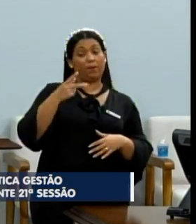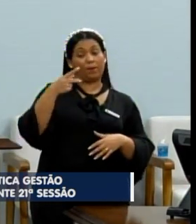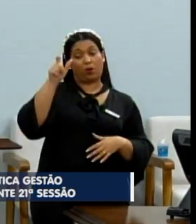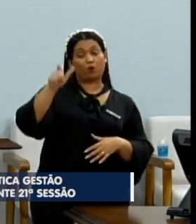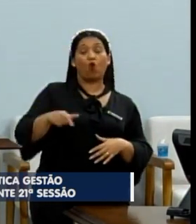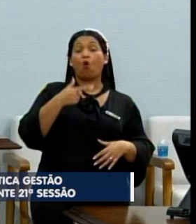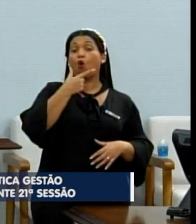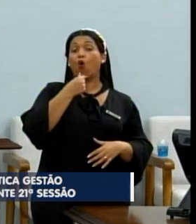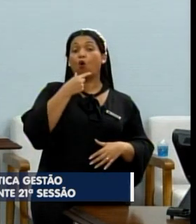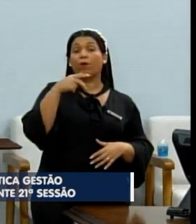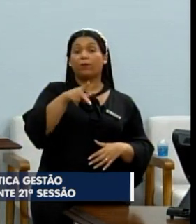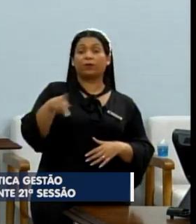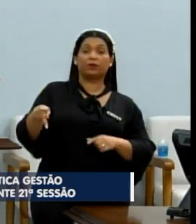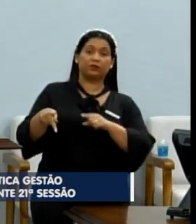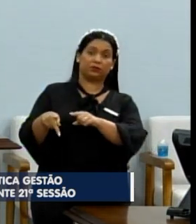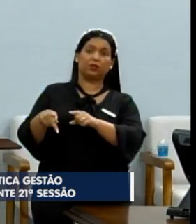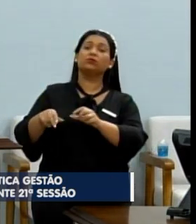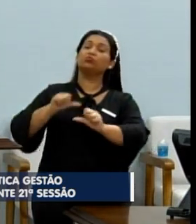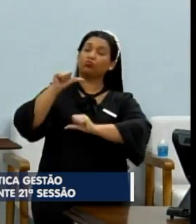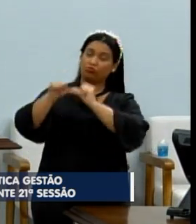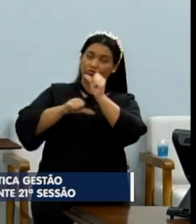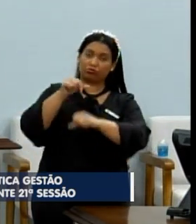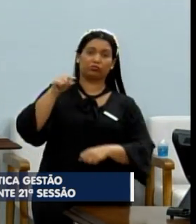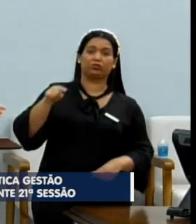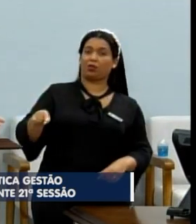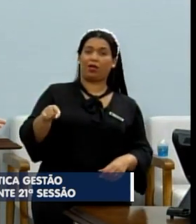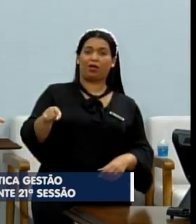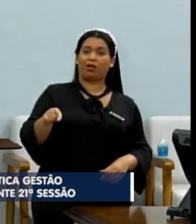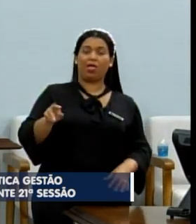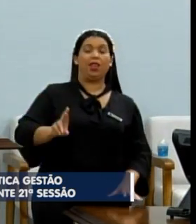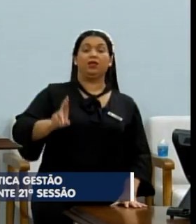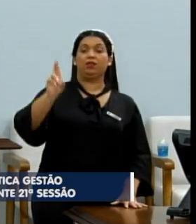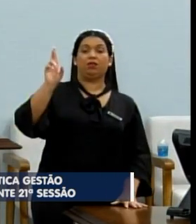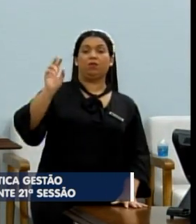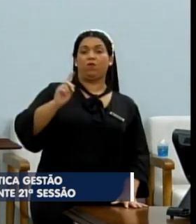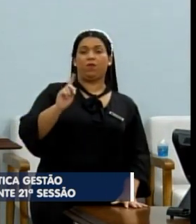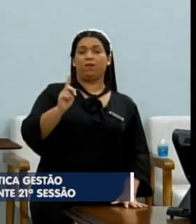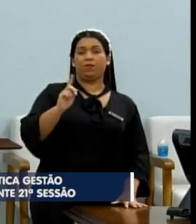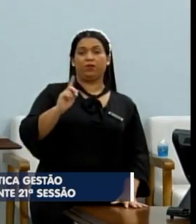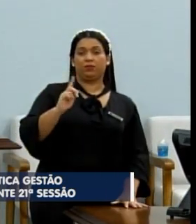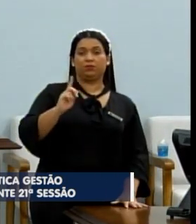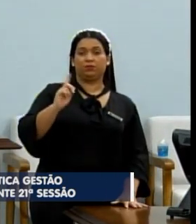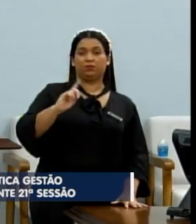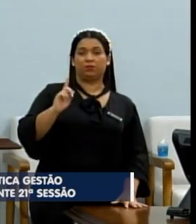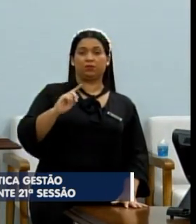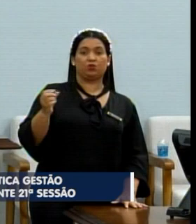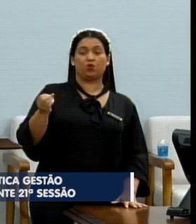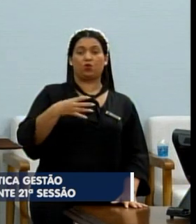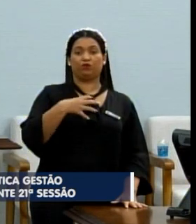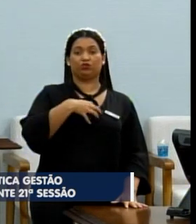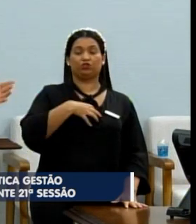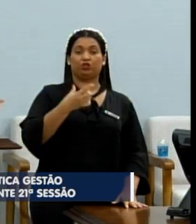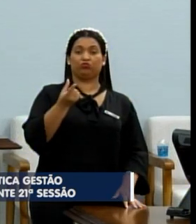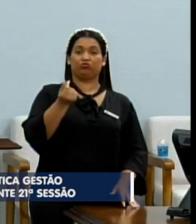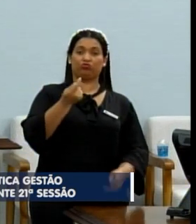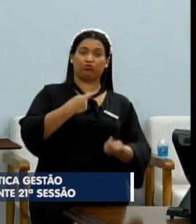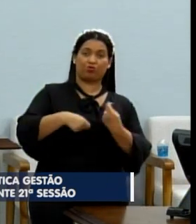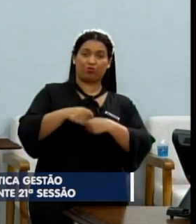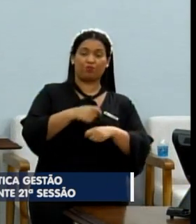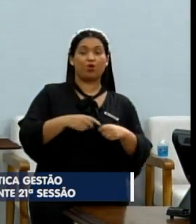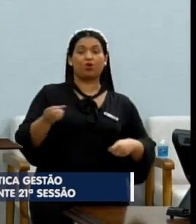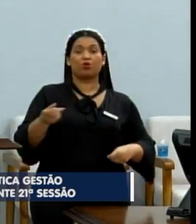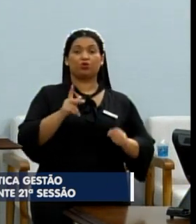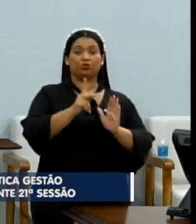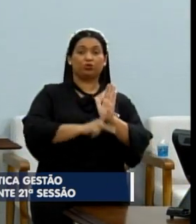que na minha opinião tem que cair teria que sair onde ele está ele não representa um novo modelo de Economia um novo projeto